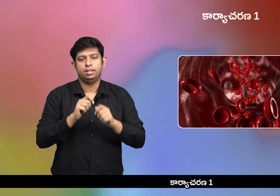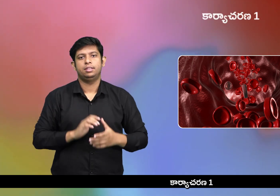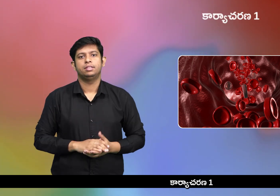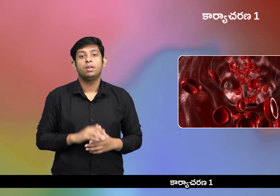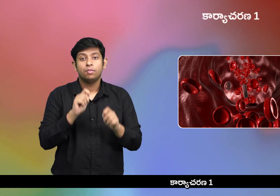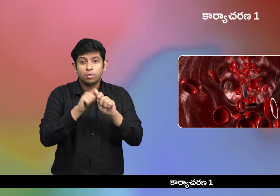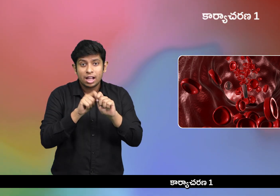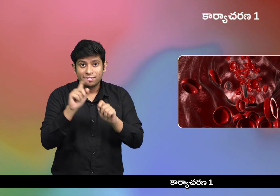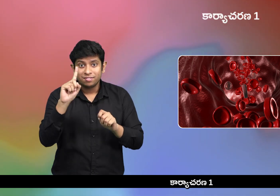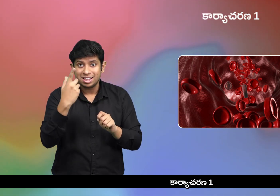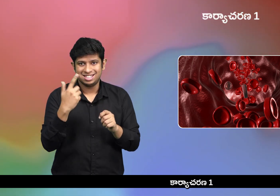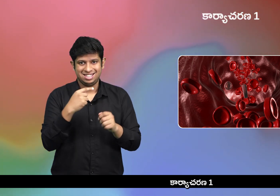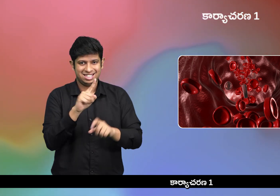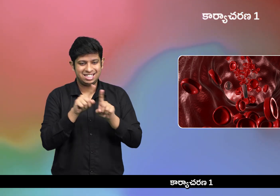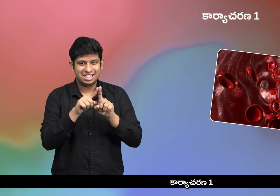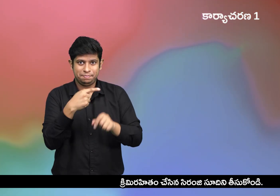కార్యాచరణ 1.